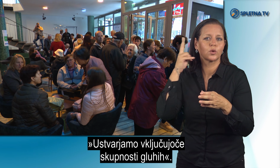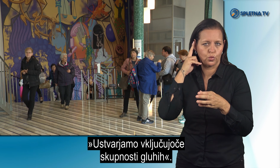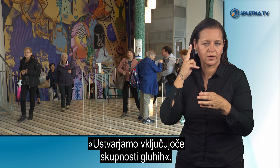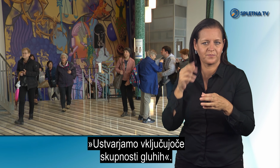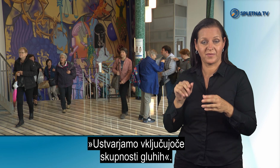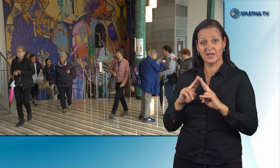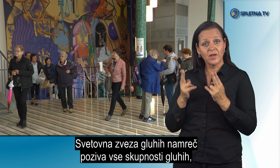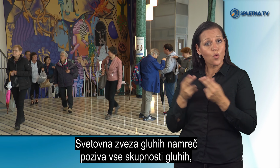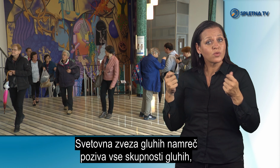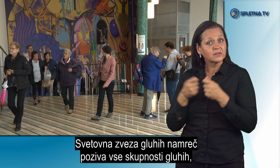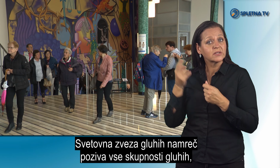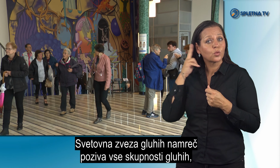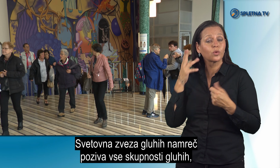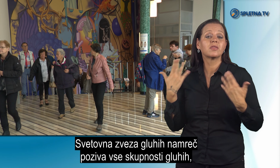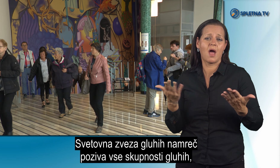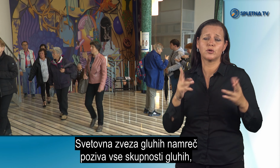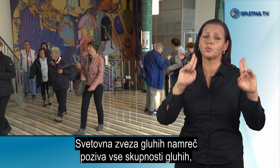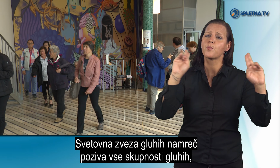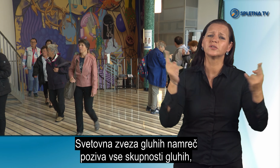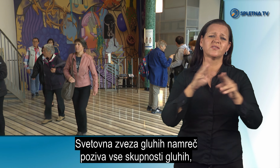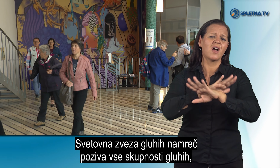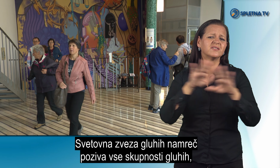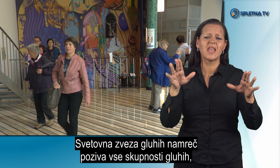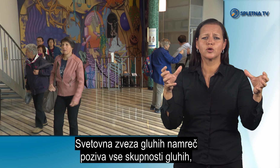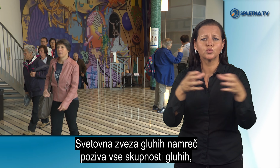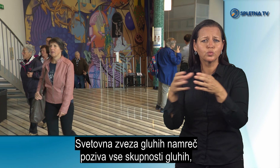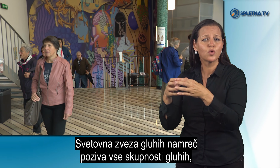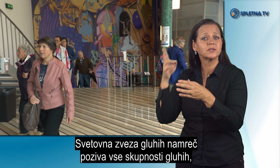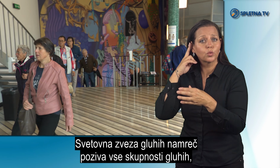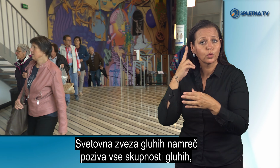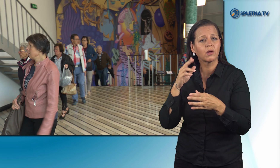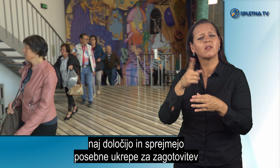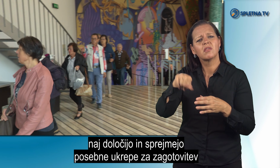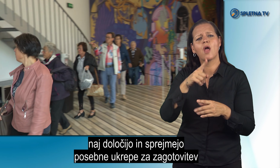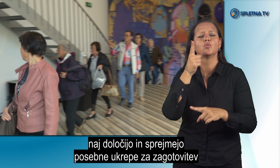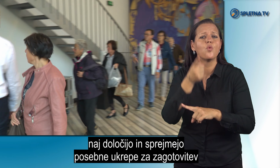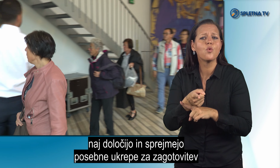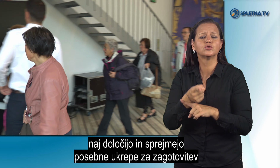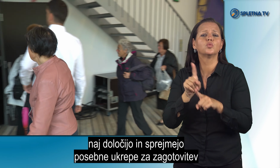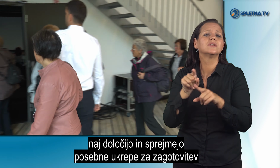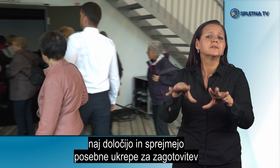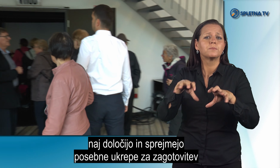gluhih. Svetovna zveza gluhih namreč poziva vse skupnosti gluhih naj